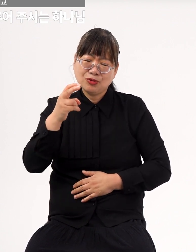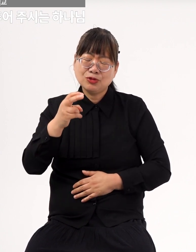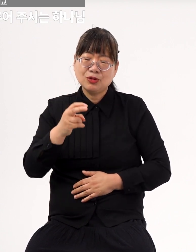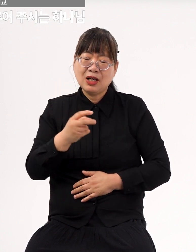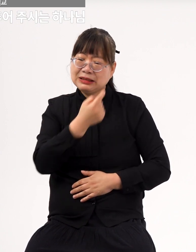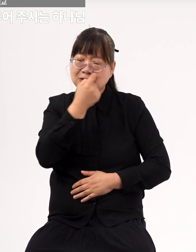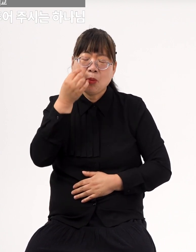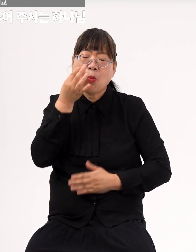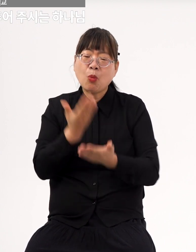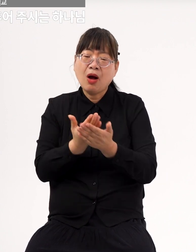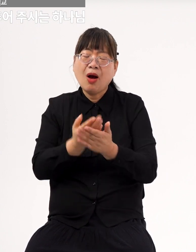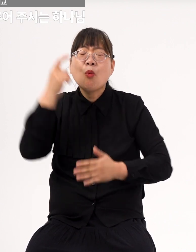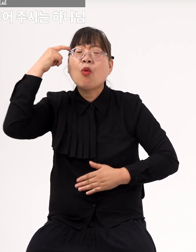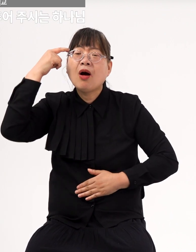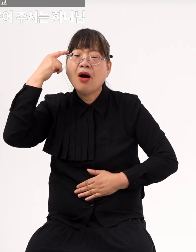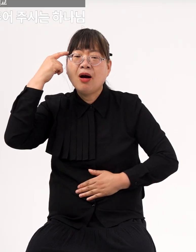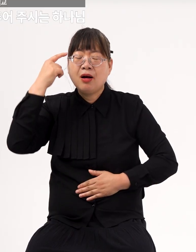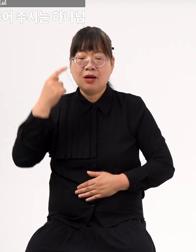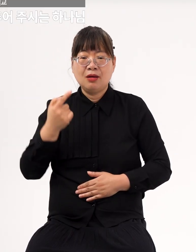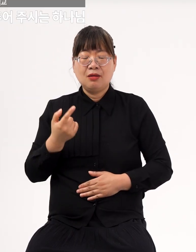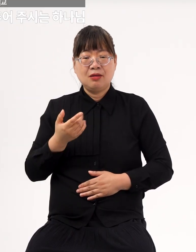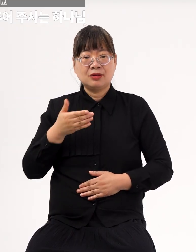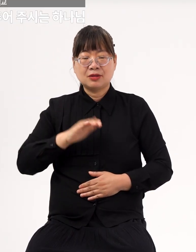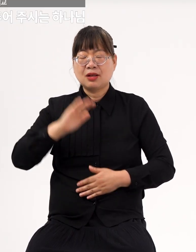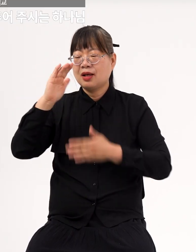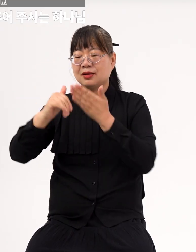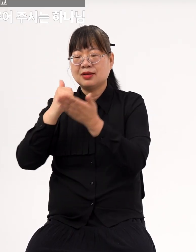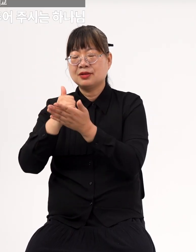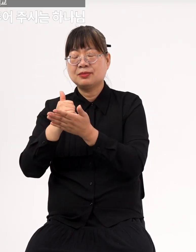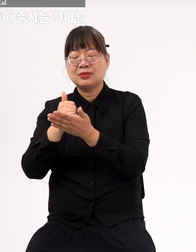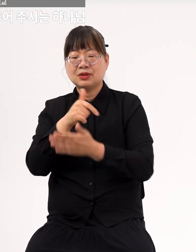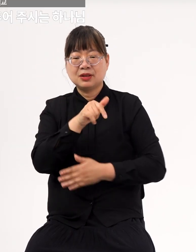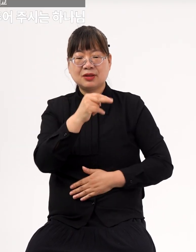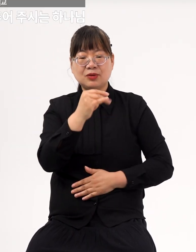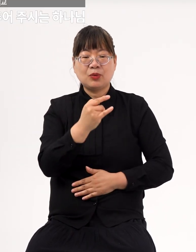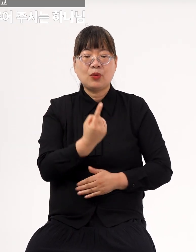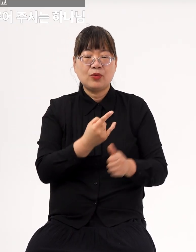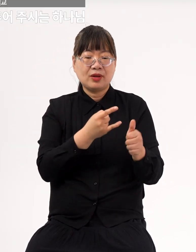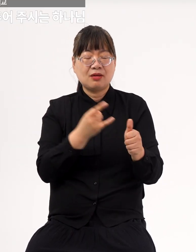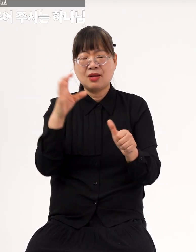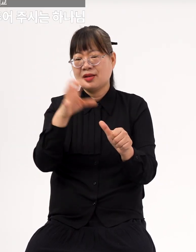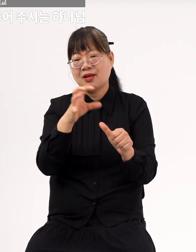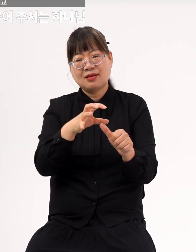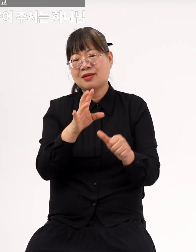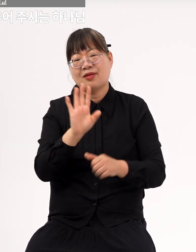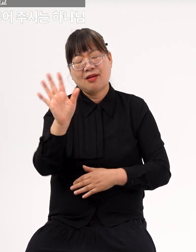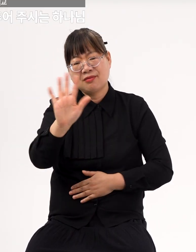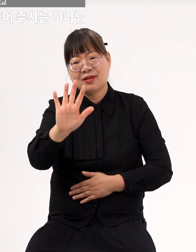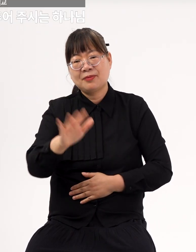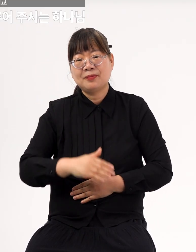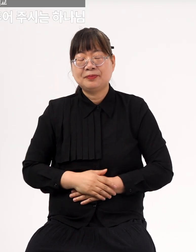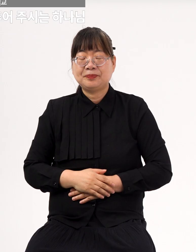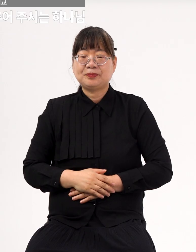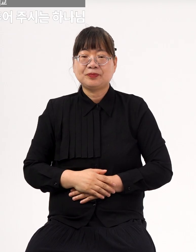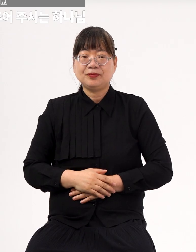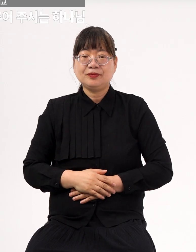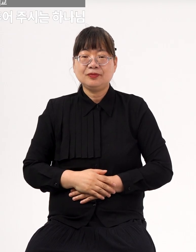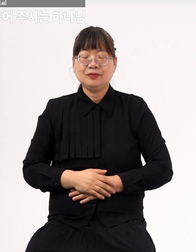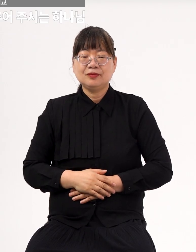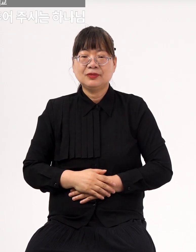그랬을 법한데 야단을 안 쳐요. 그래서 우리는 여기서